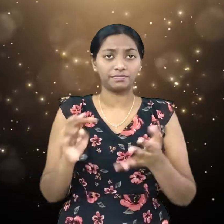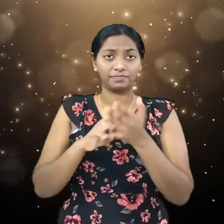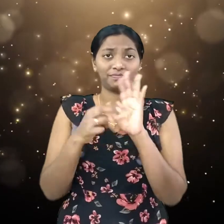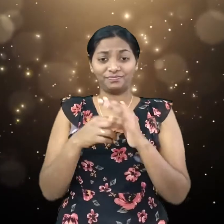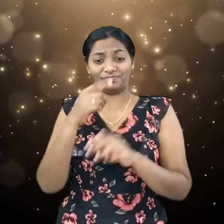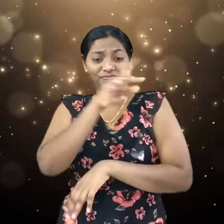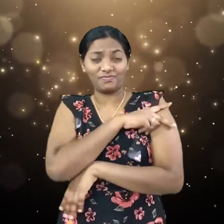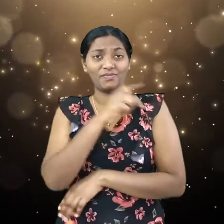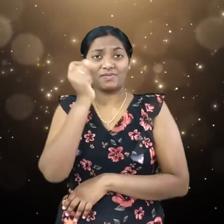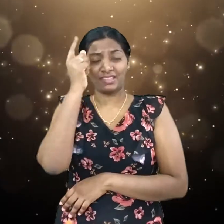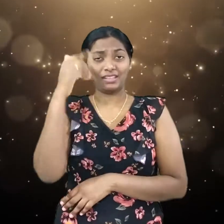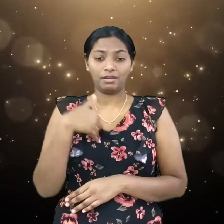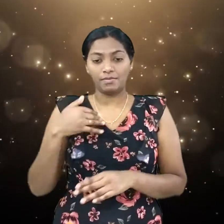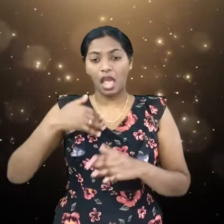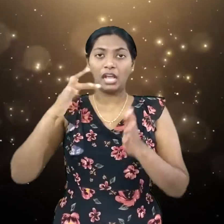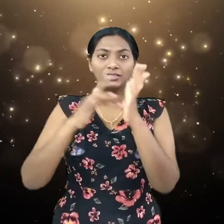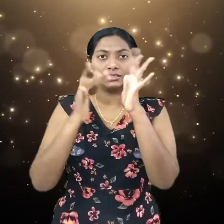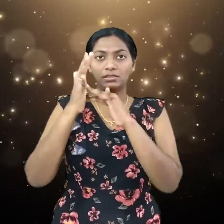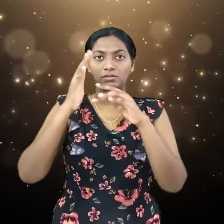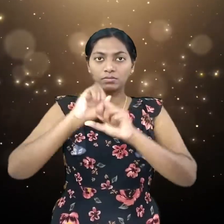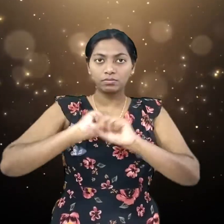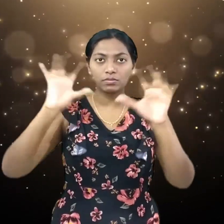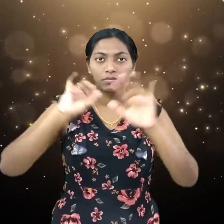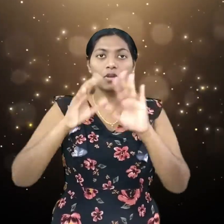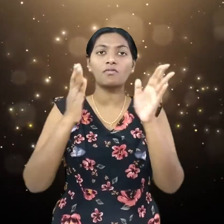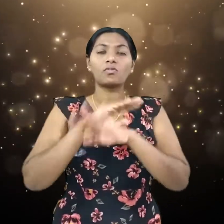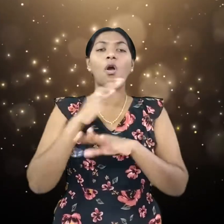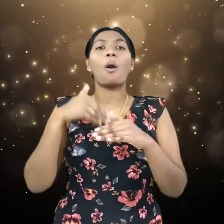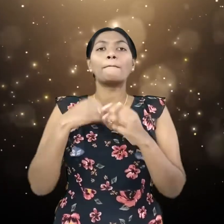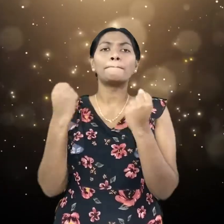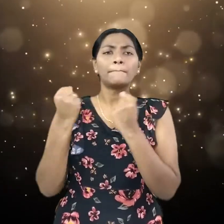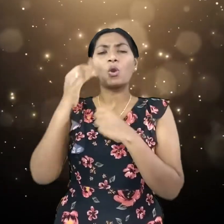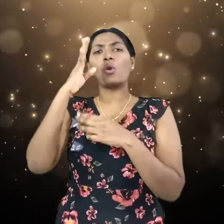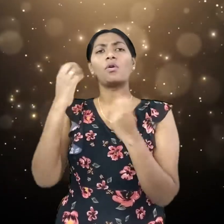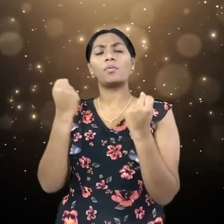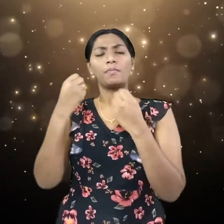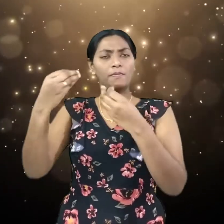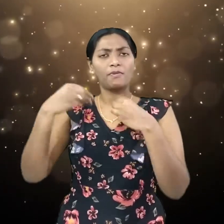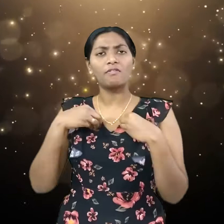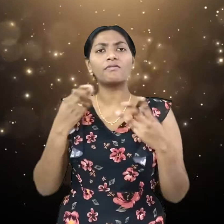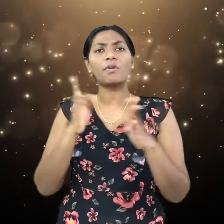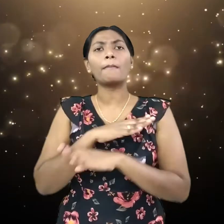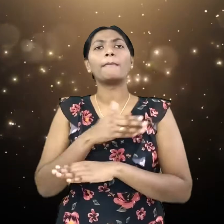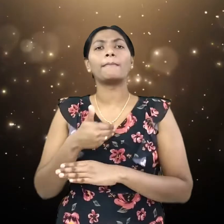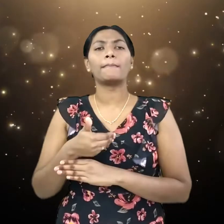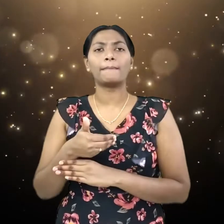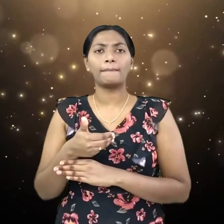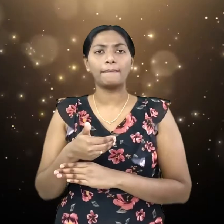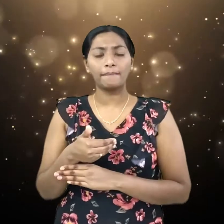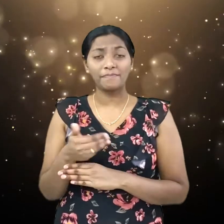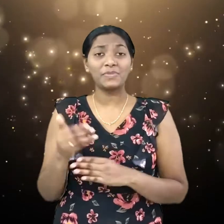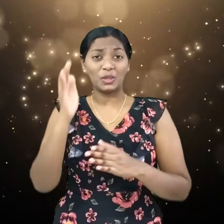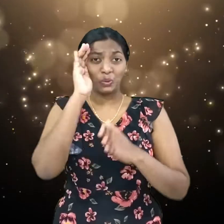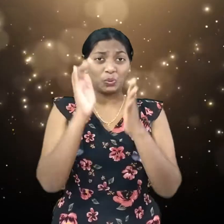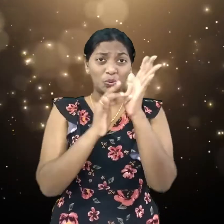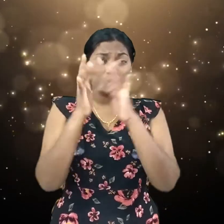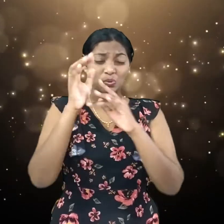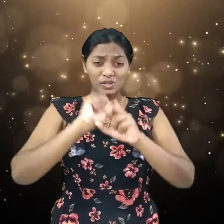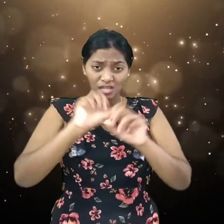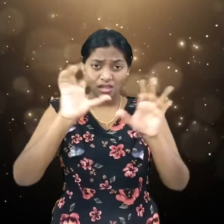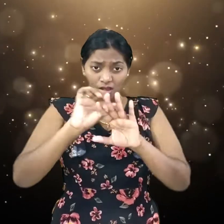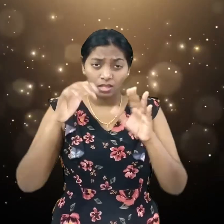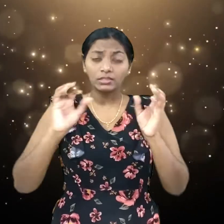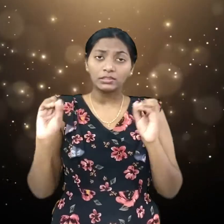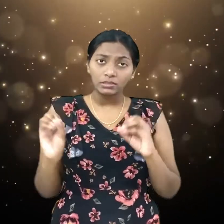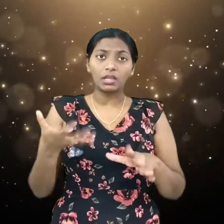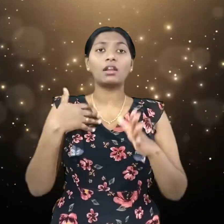उसे समझ में आ गया कि आज जो वो प्रचार कर पा रहा था वो किसकी वजह से कर पा रहा था? अनुग्रह की वजह से। वो सुसमाचार का सेवक किसकी